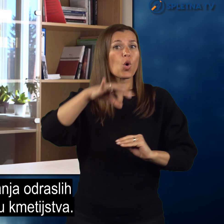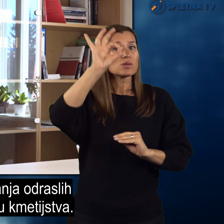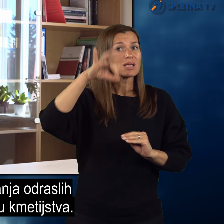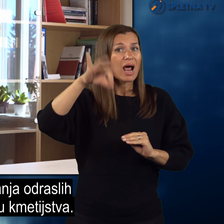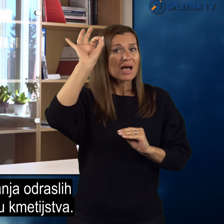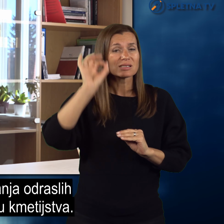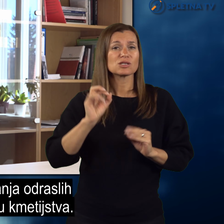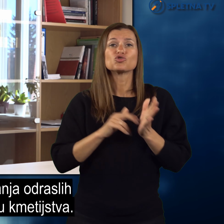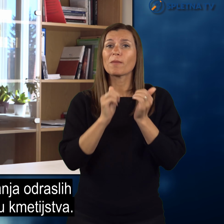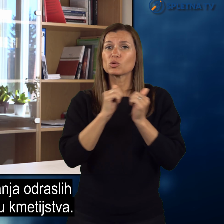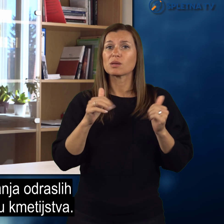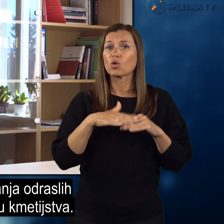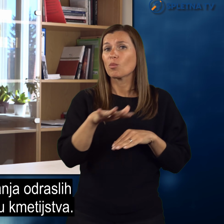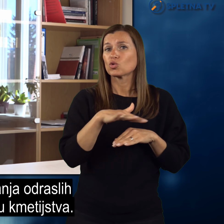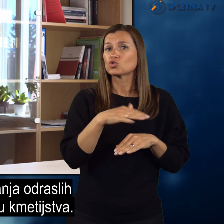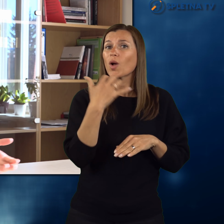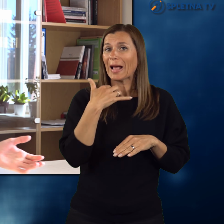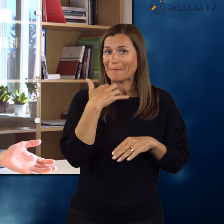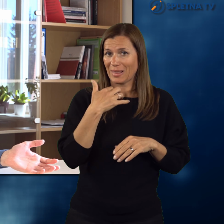izobraževanja odraslih na področju kmetijstva.